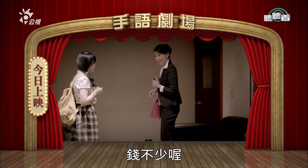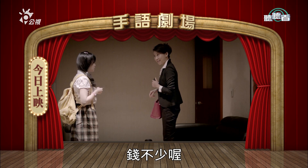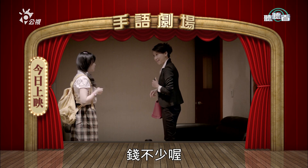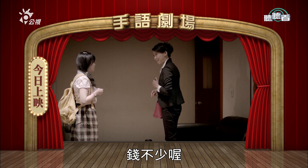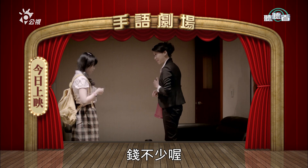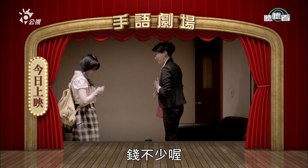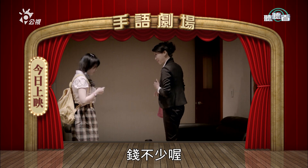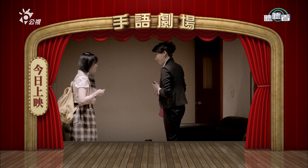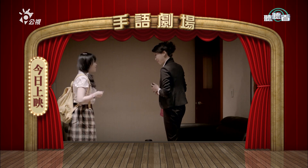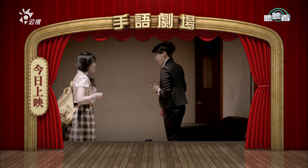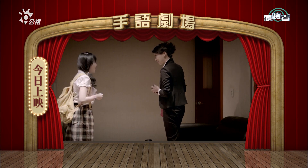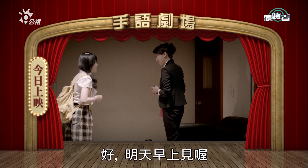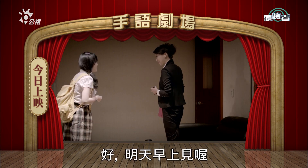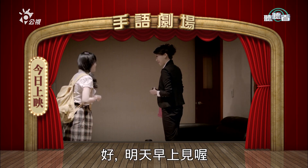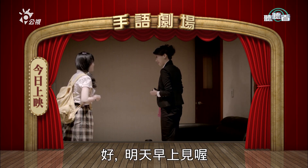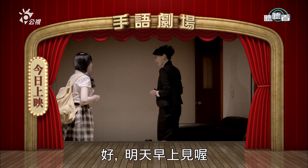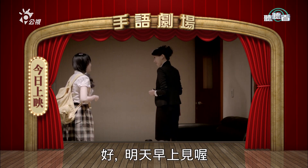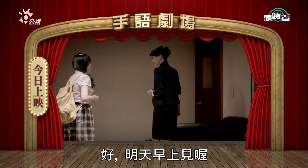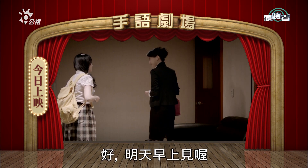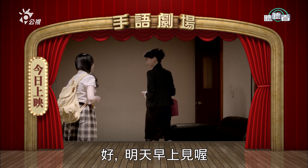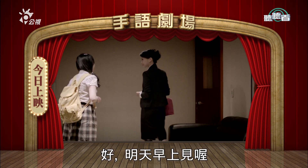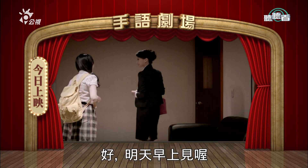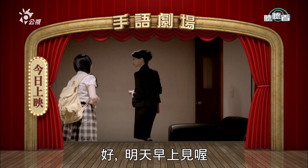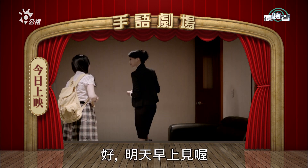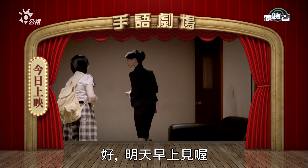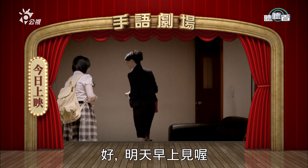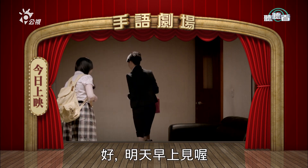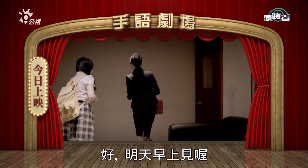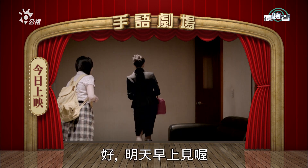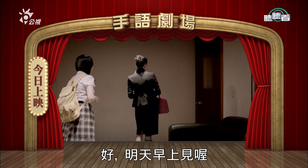哦。 好，我们明天早上见哦。